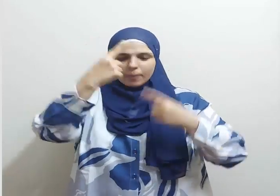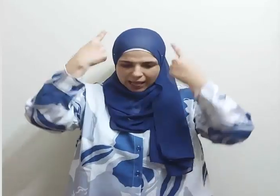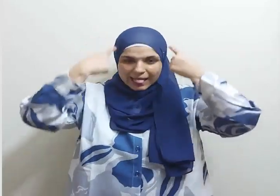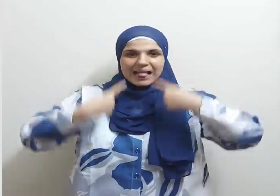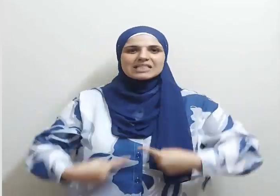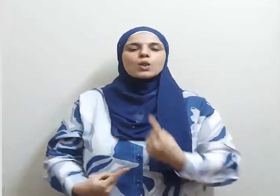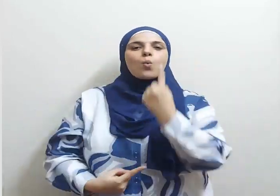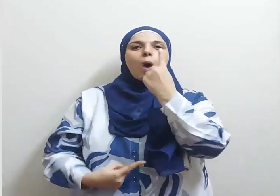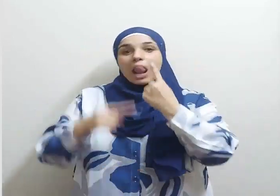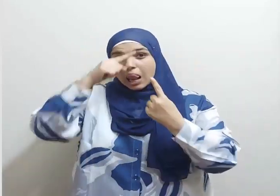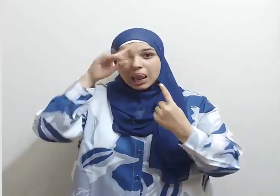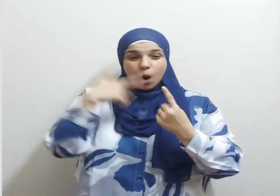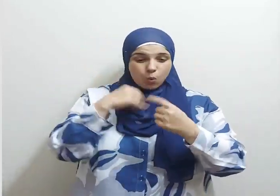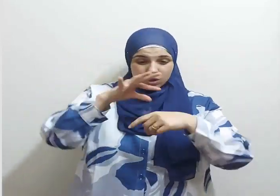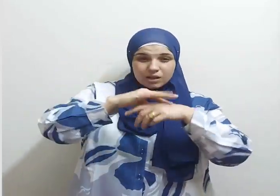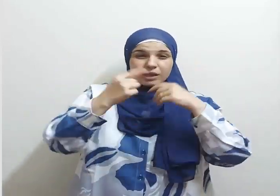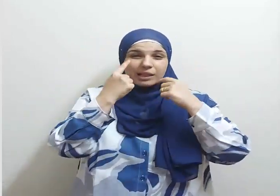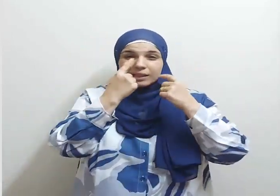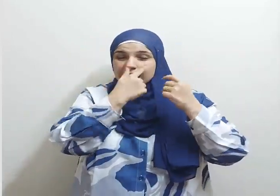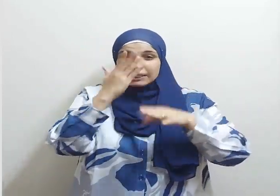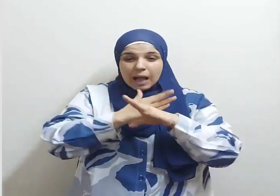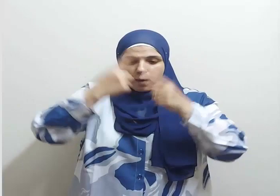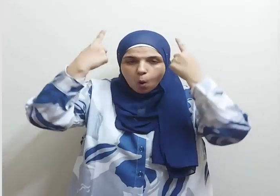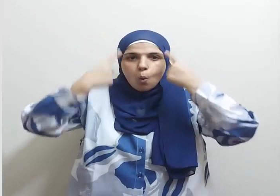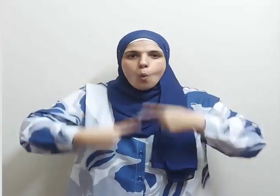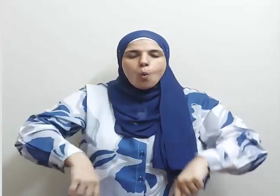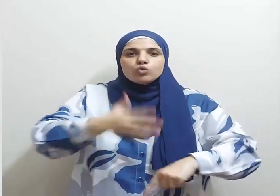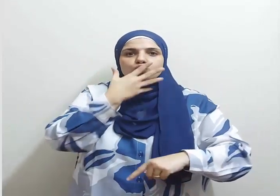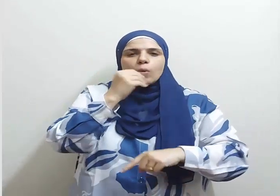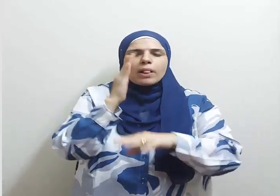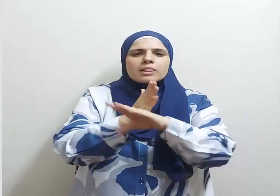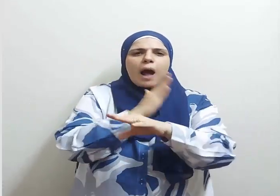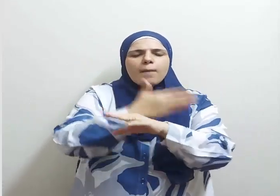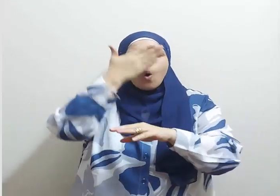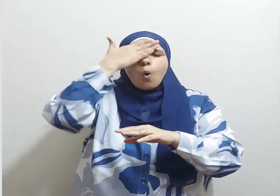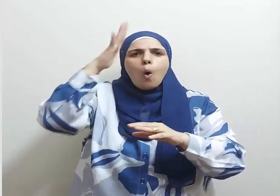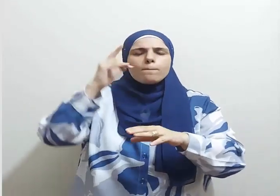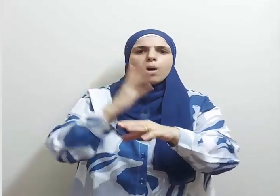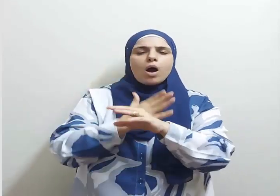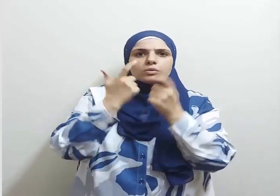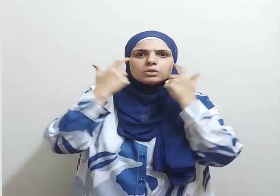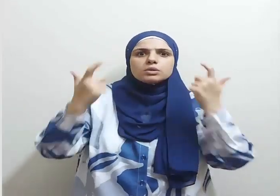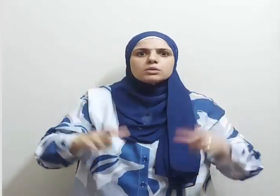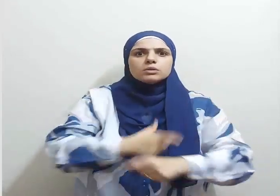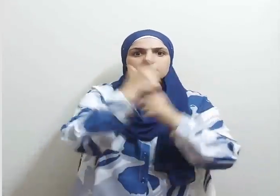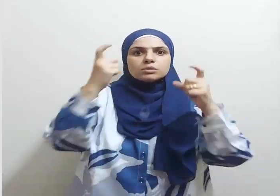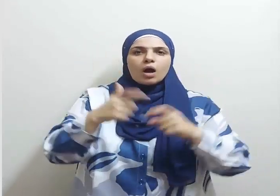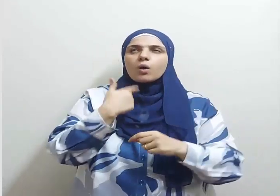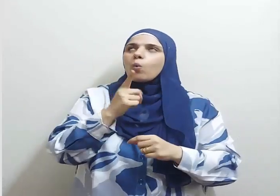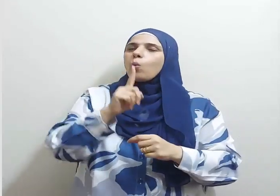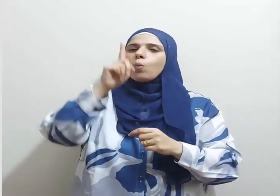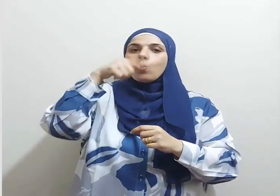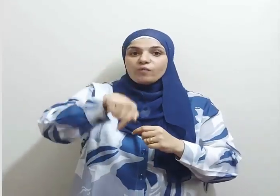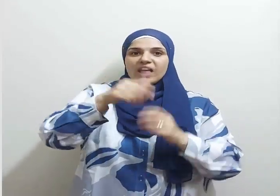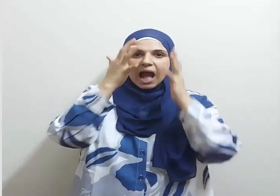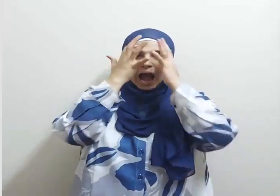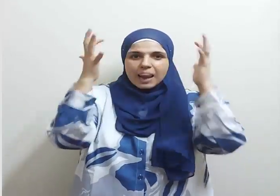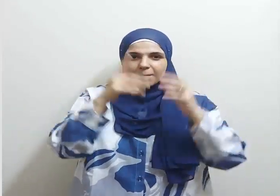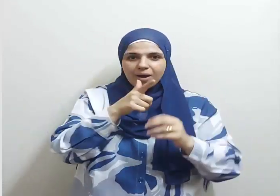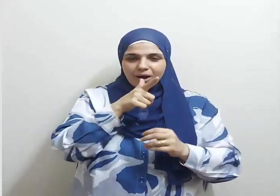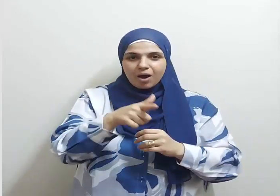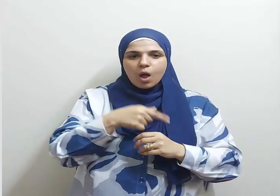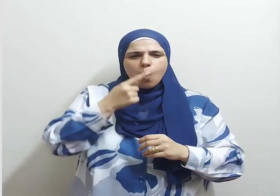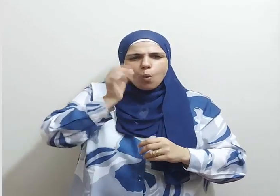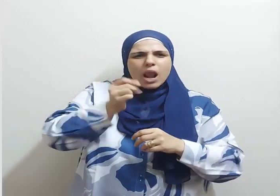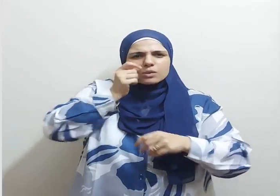الواحد اذا اشتكى عضو منه تداعى له سائر الاعضاء بالحمى والسهر ولله در القائل